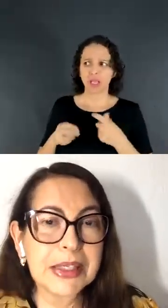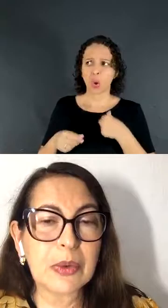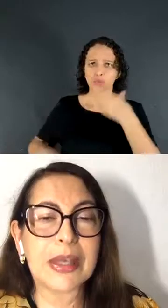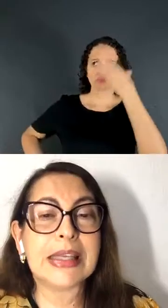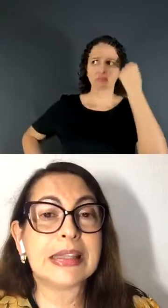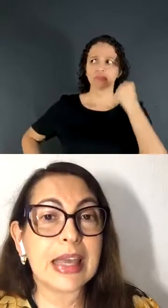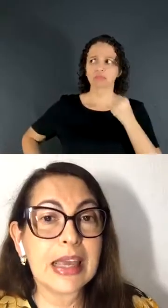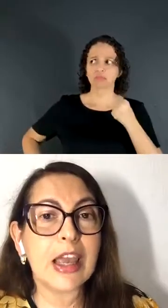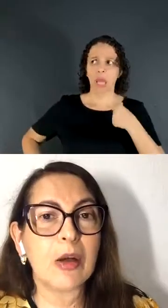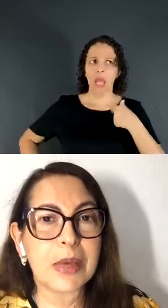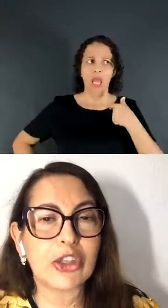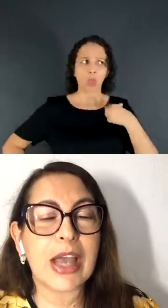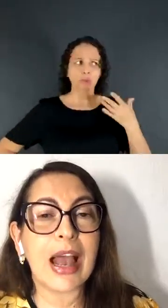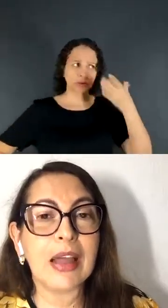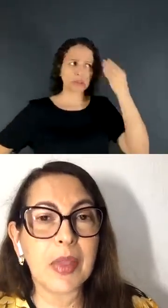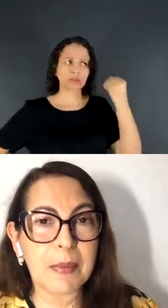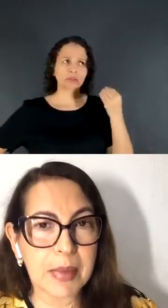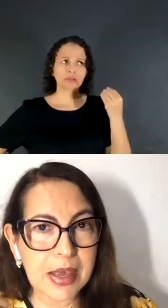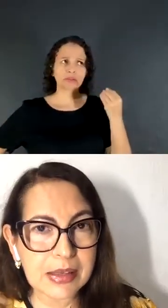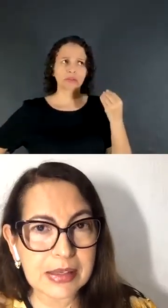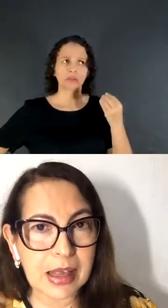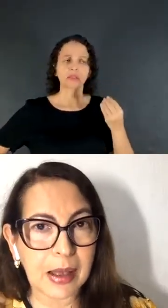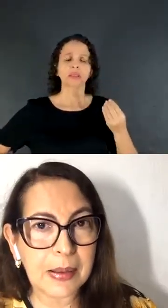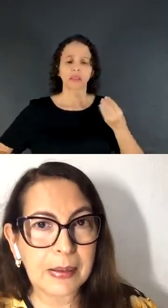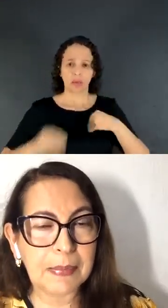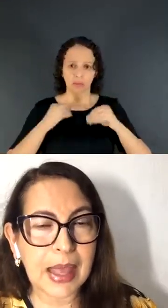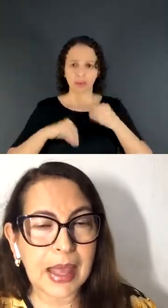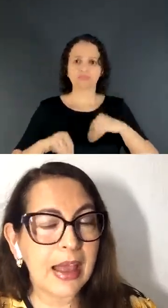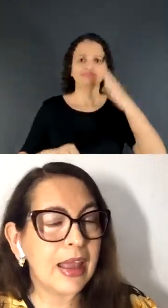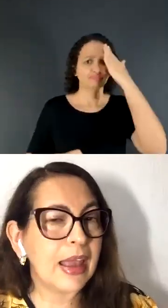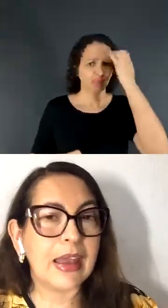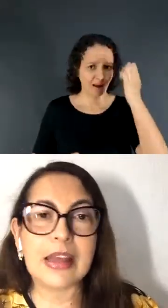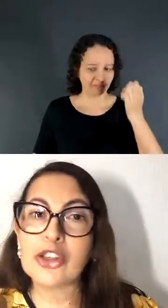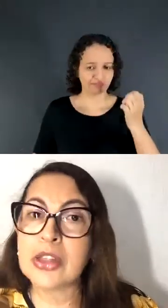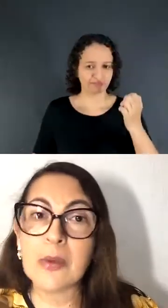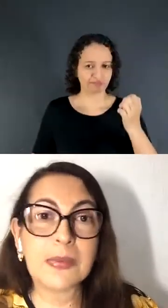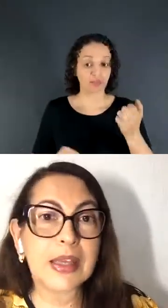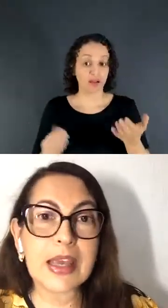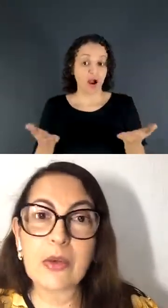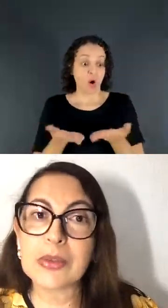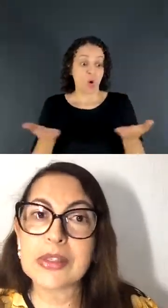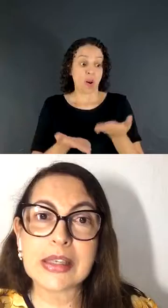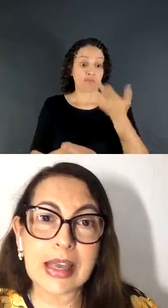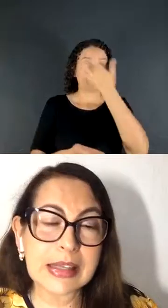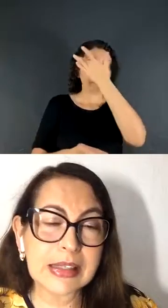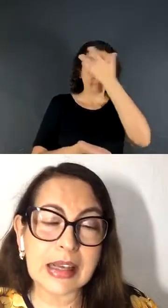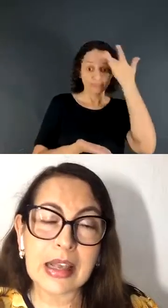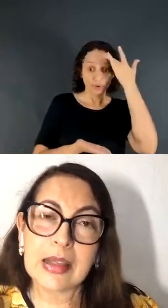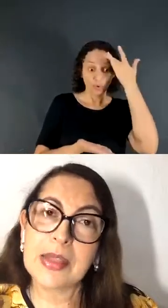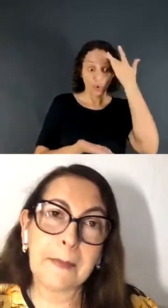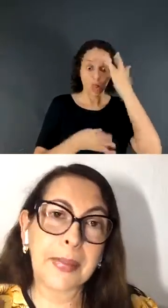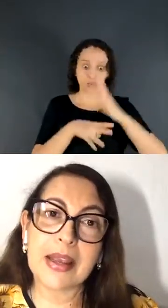que a pessoa que tem realmente a demência, tá? Elas não têm consciência da perda